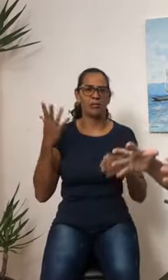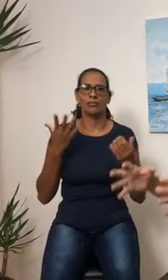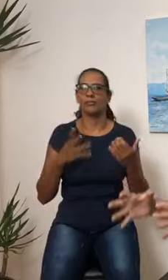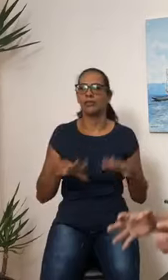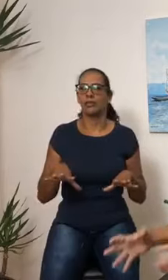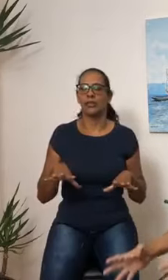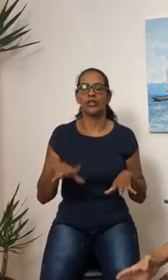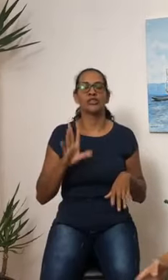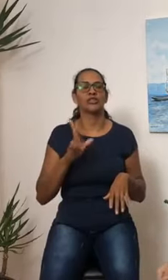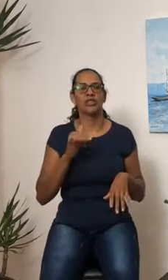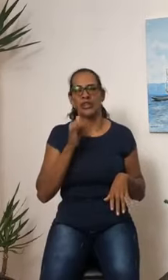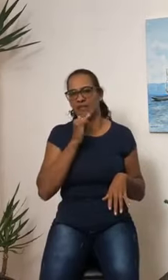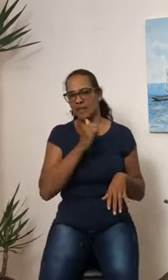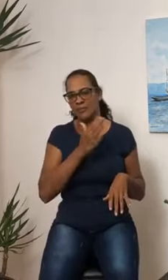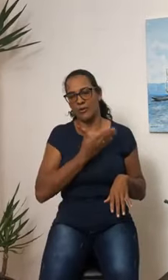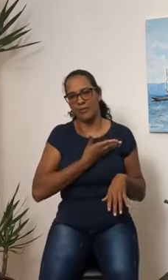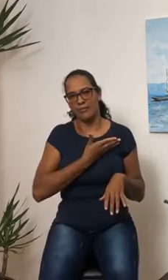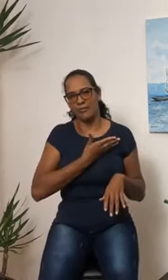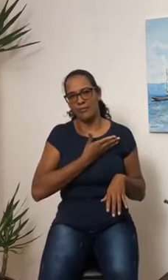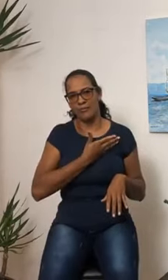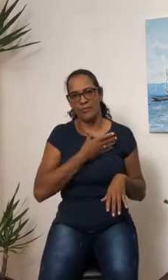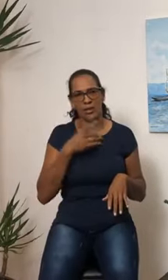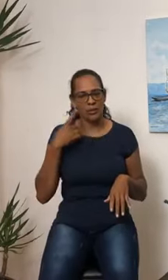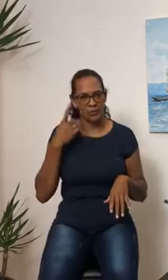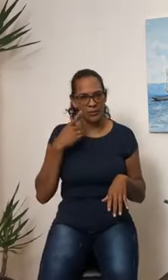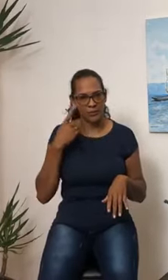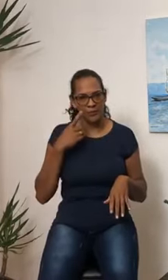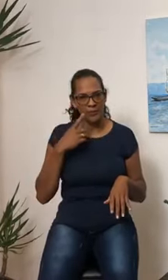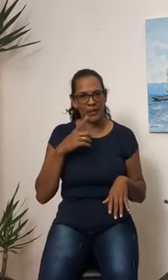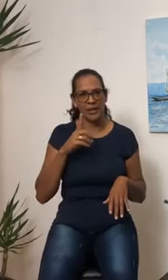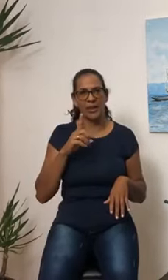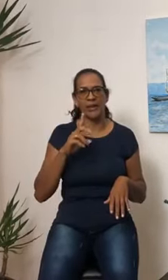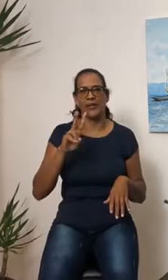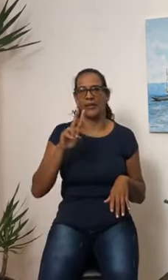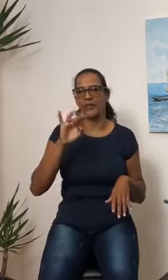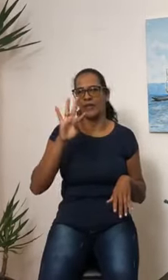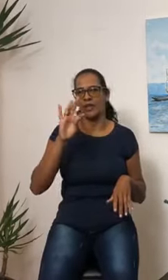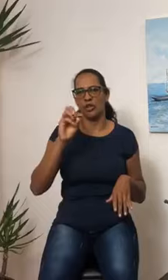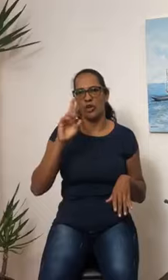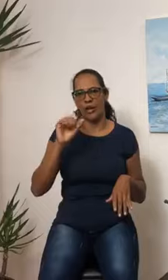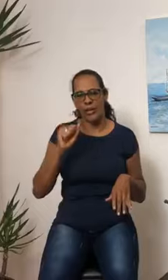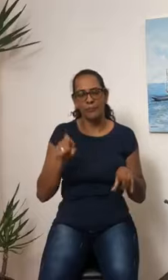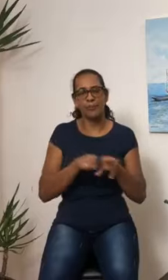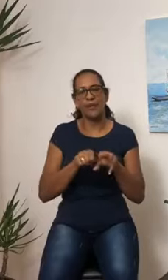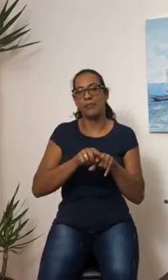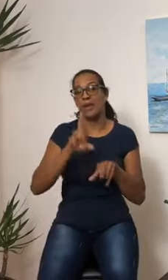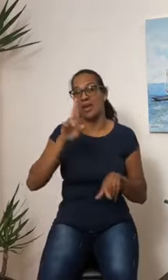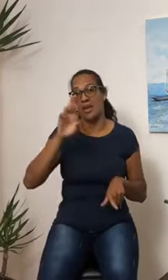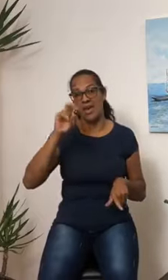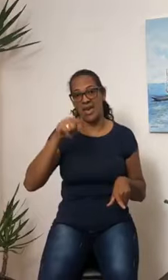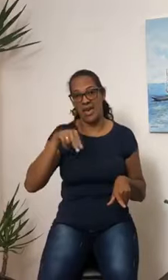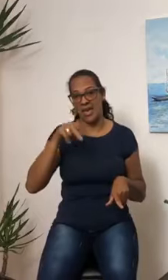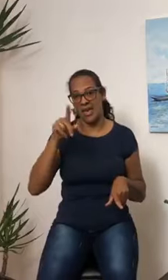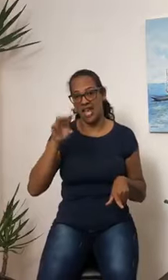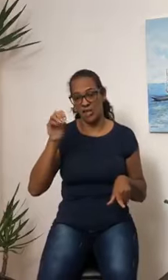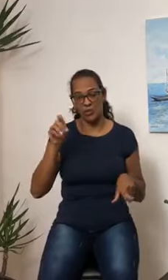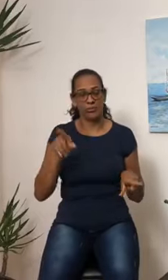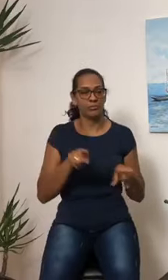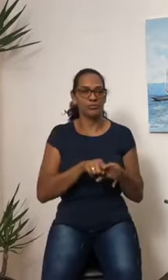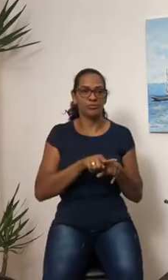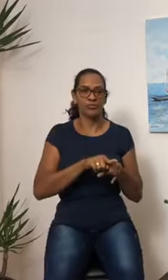deputado da Vitória aqui, que é meu amigo, já falei isso pro Rezo, também, que é meu amigo, pra todos que me questionam, com o meu